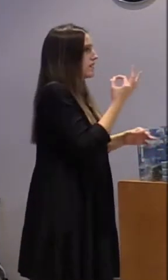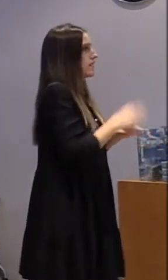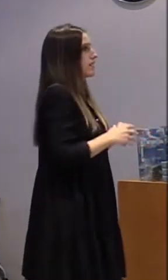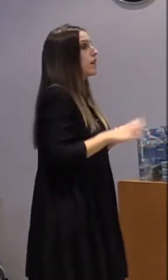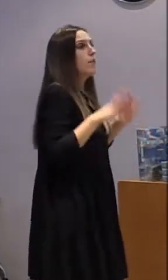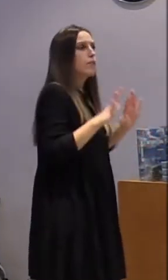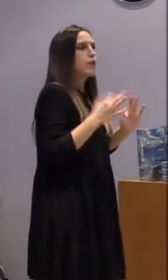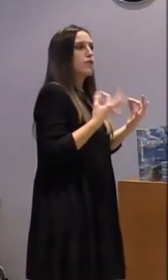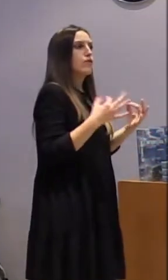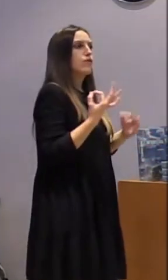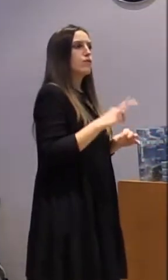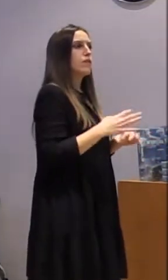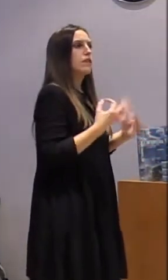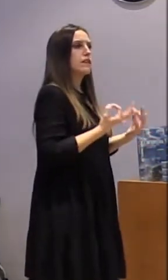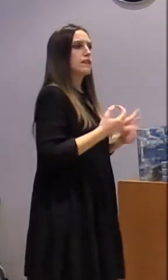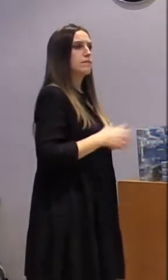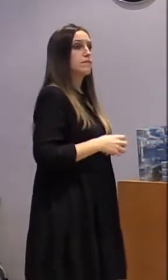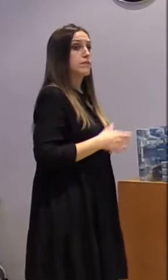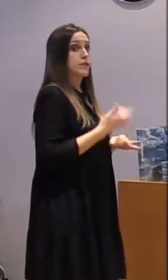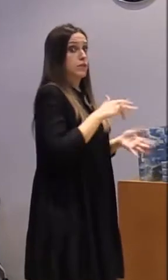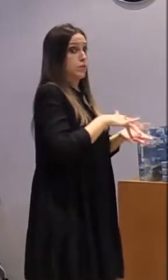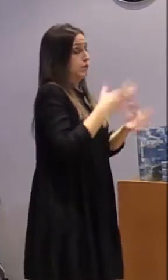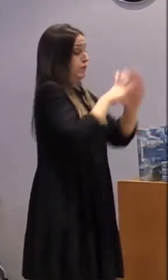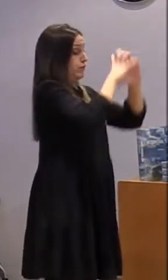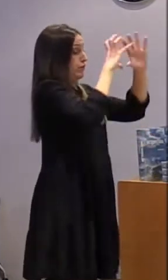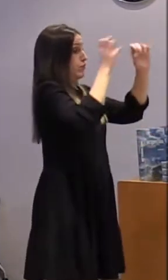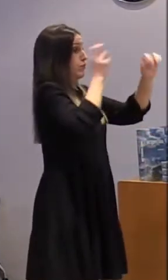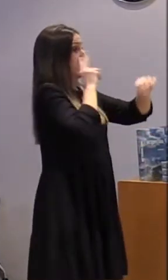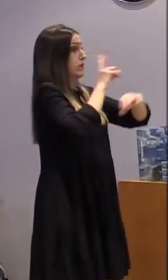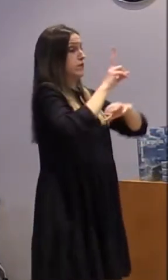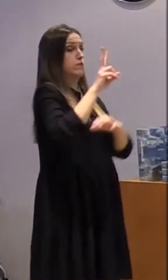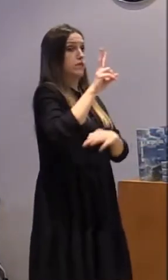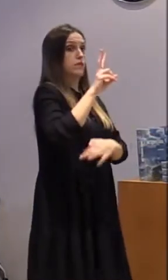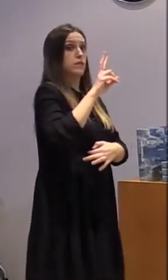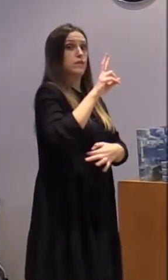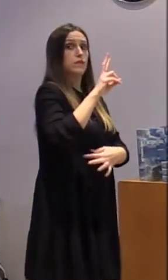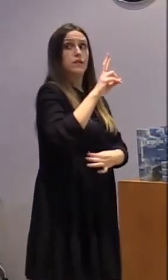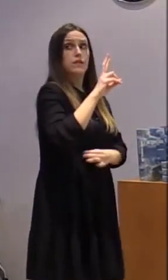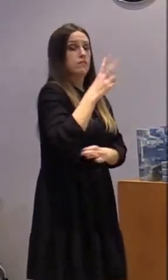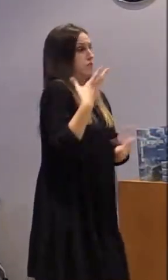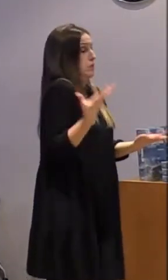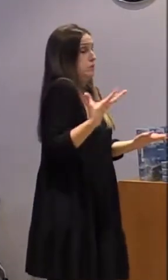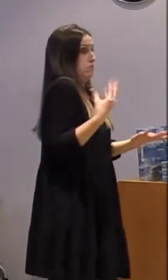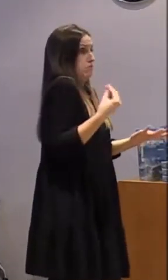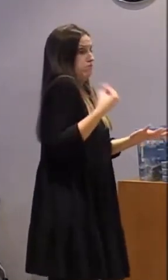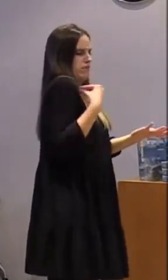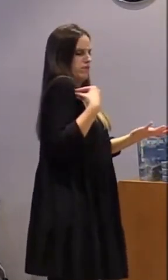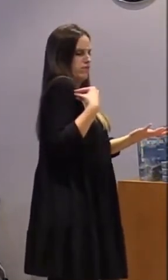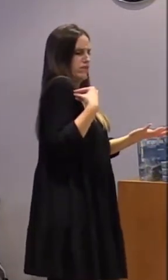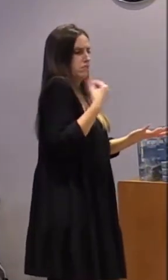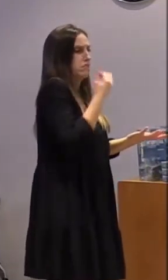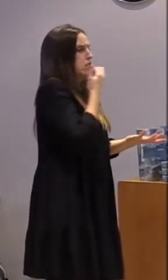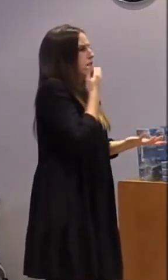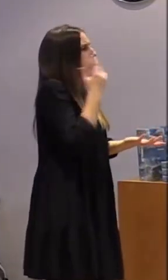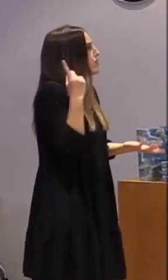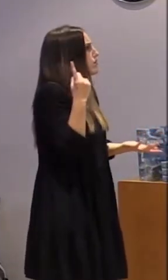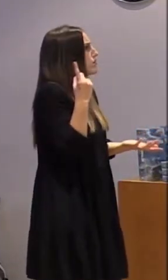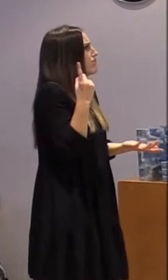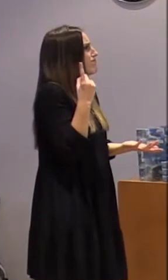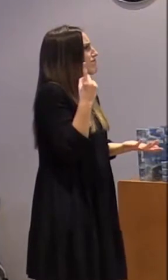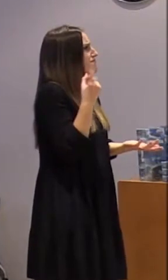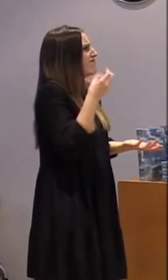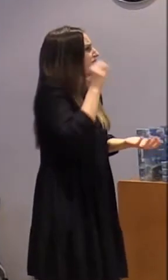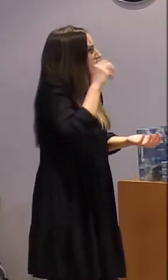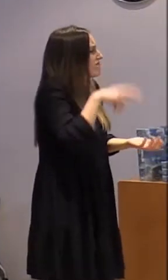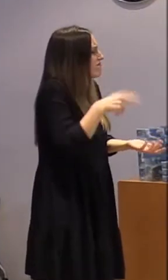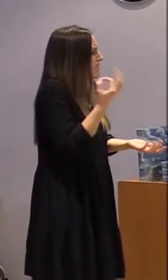normal es que ante esas nubes, pues se formule preguntas, ¿no? Por ejemplo, pues, ¿eso qué son?